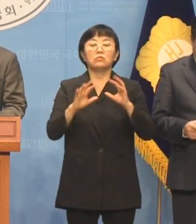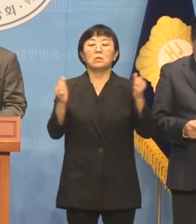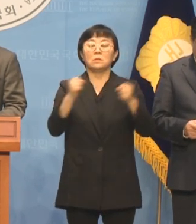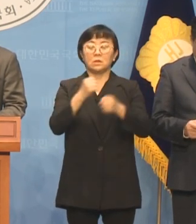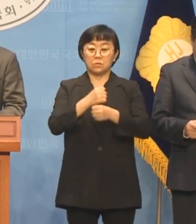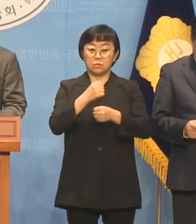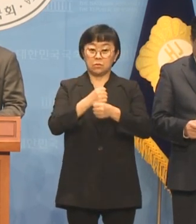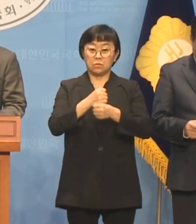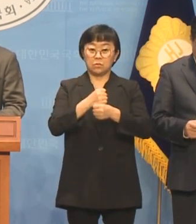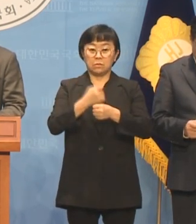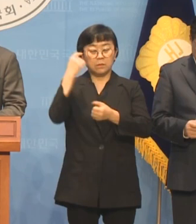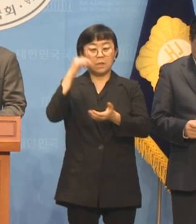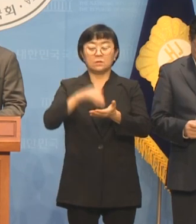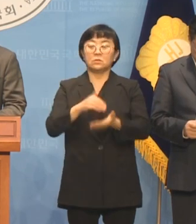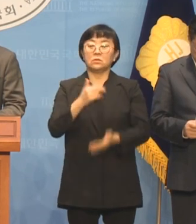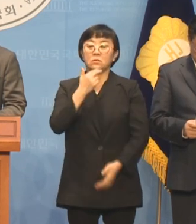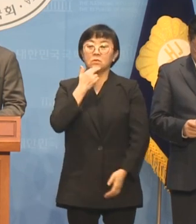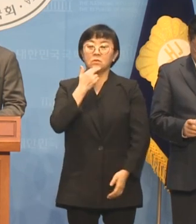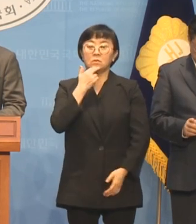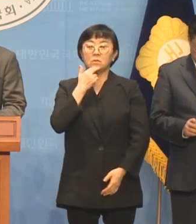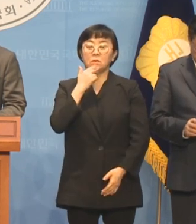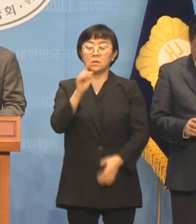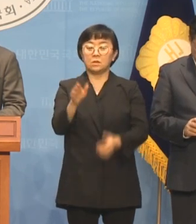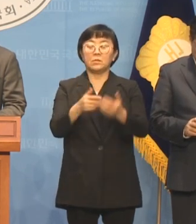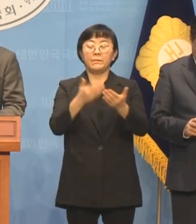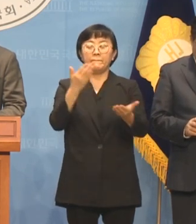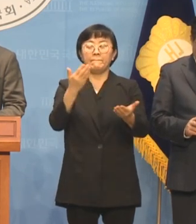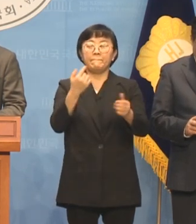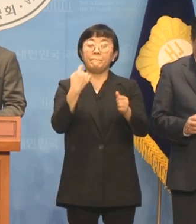만들고 반성은 없이 이를 비판하는